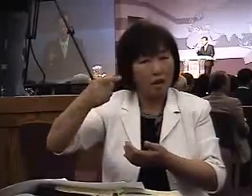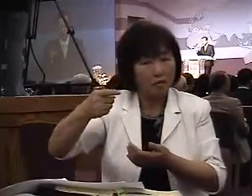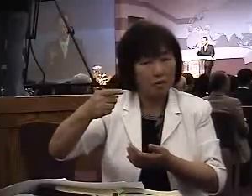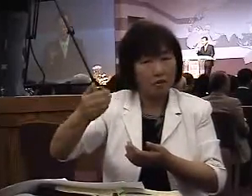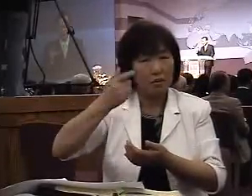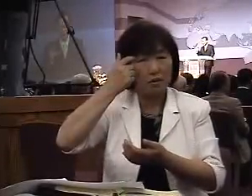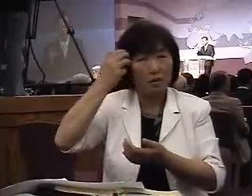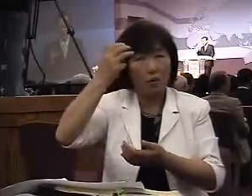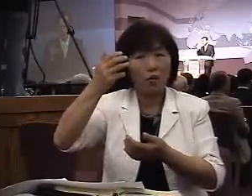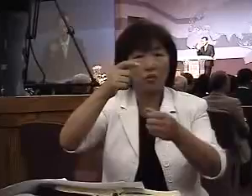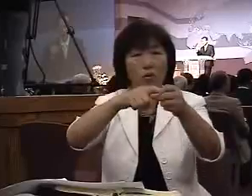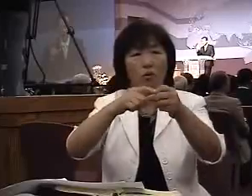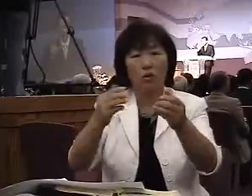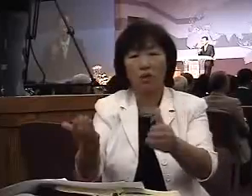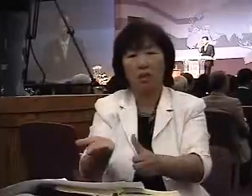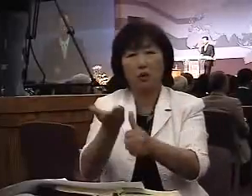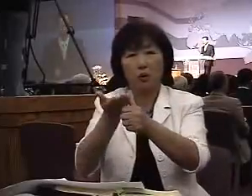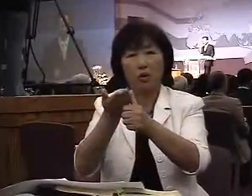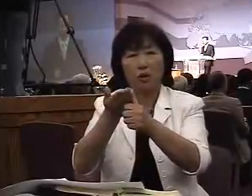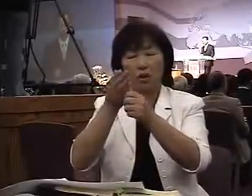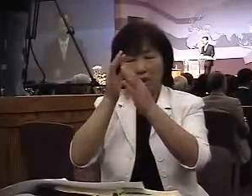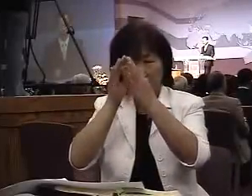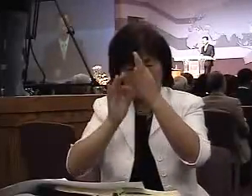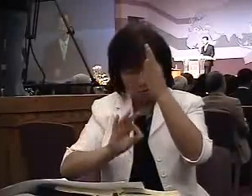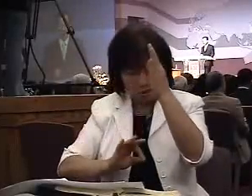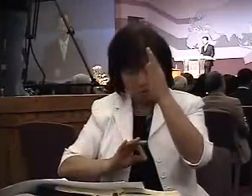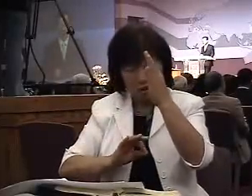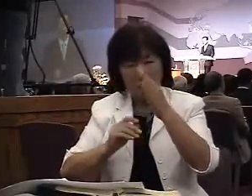영적으로 키우는 일에 실패하구나